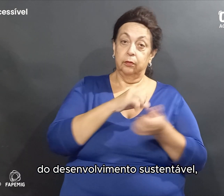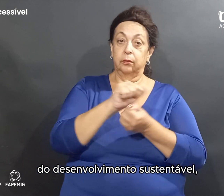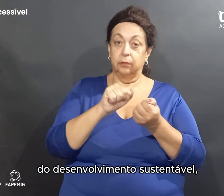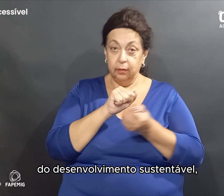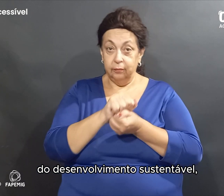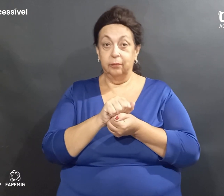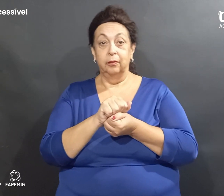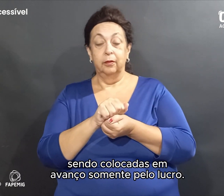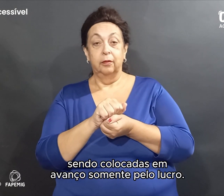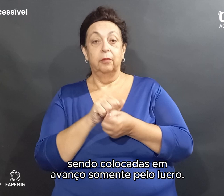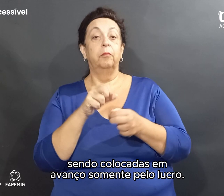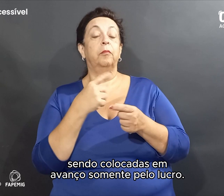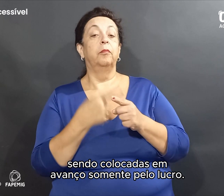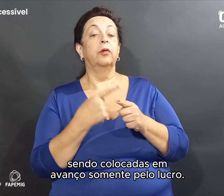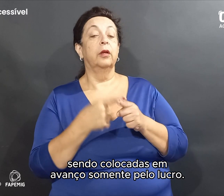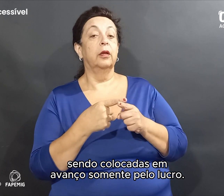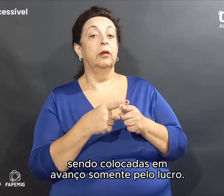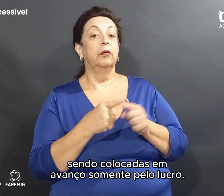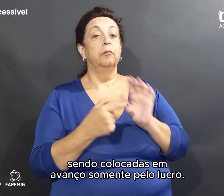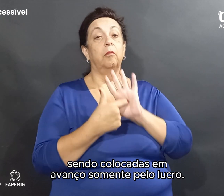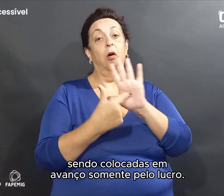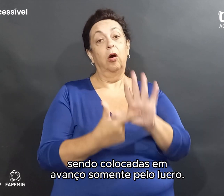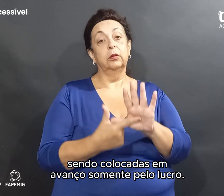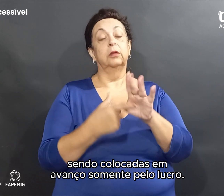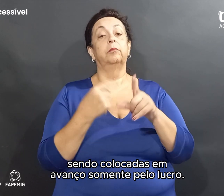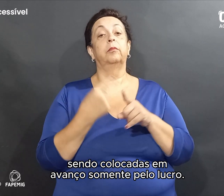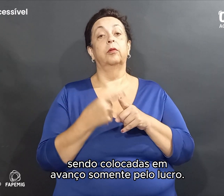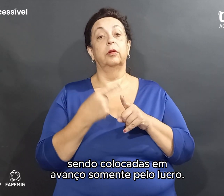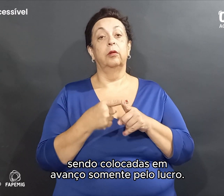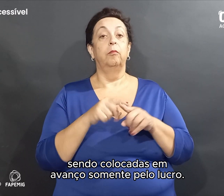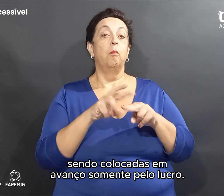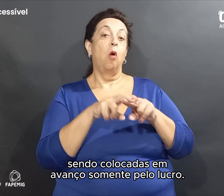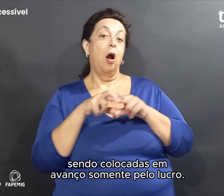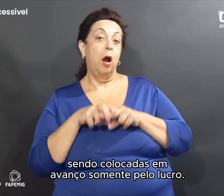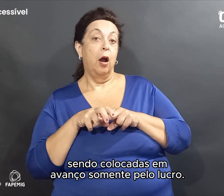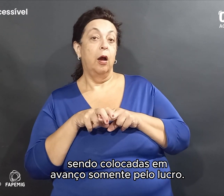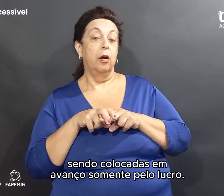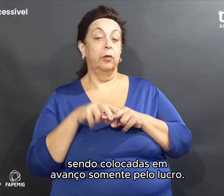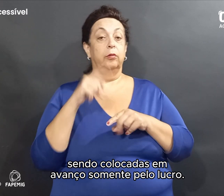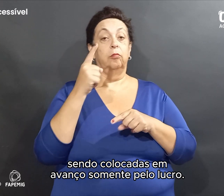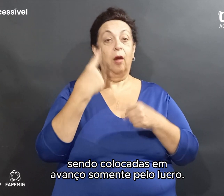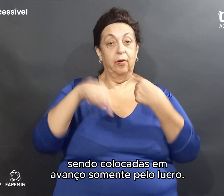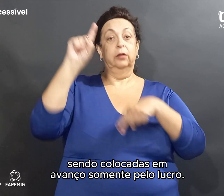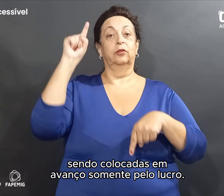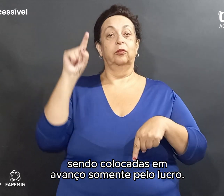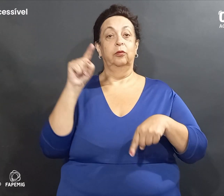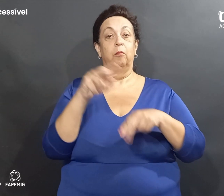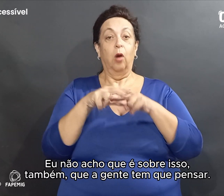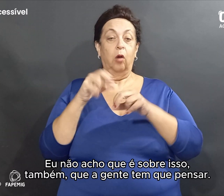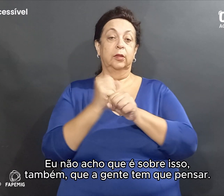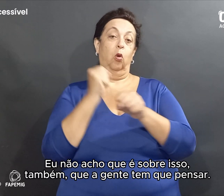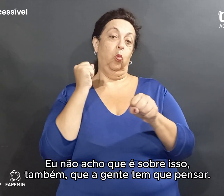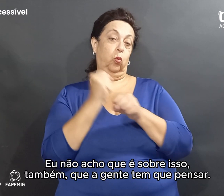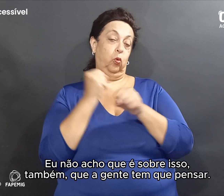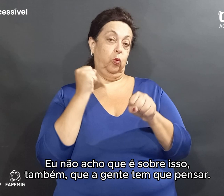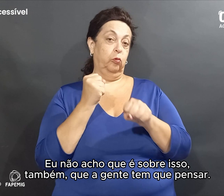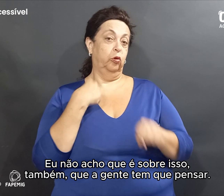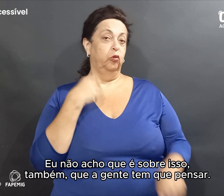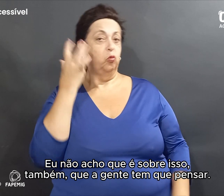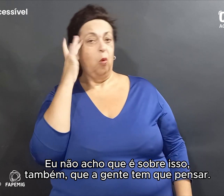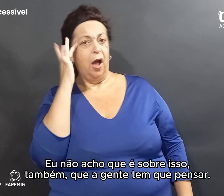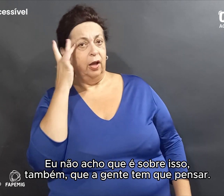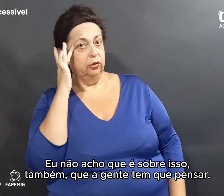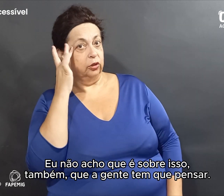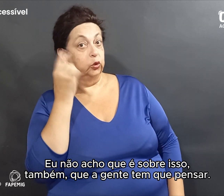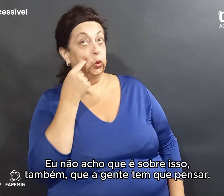desenvolvimento sustentável, sendo colocadas em relação ao avanço somente pelo lucro. E eu não acho que é sobre